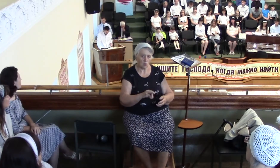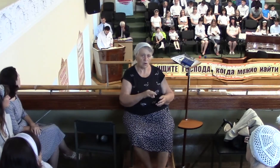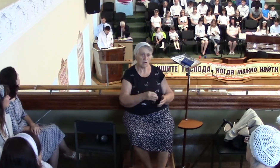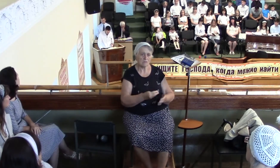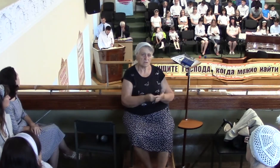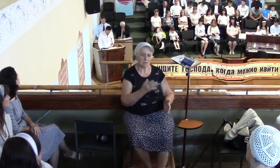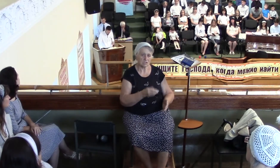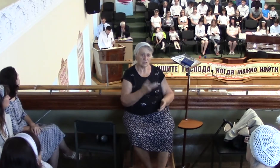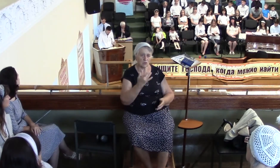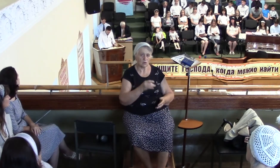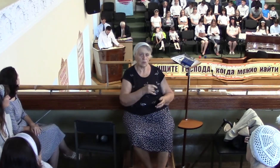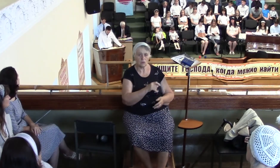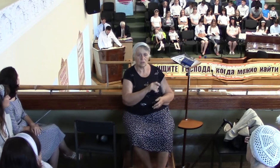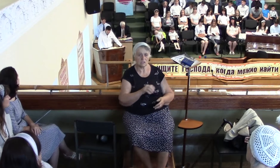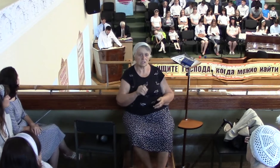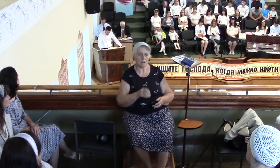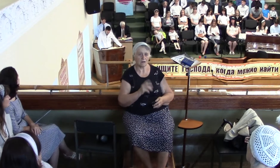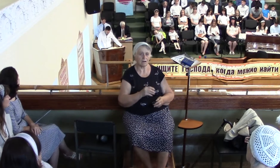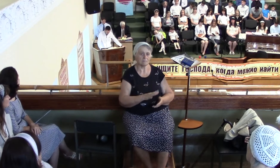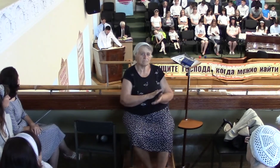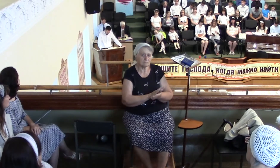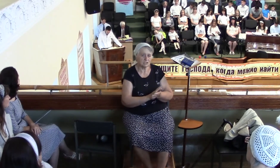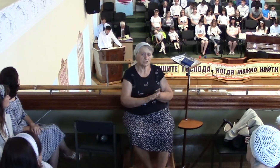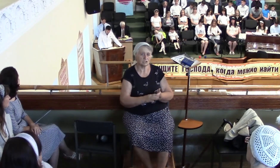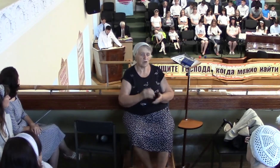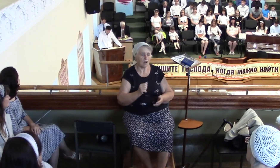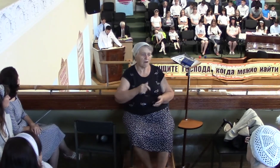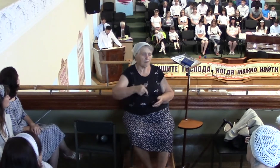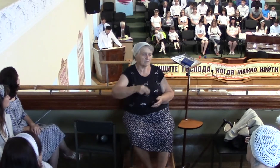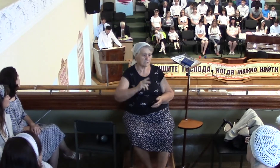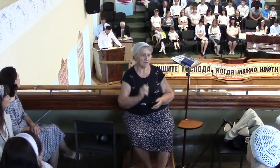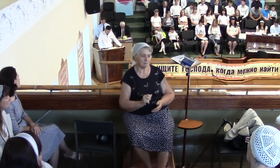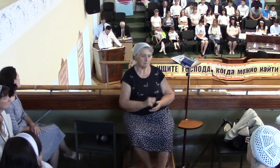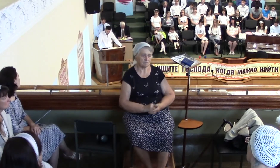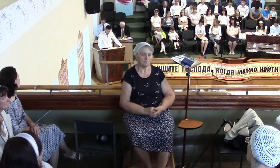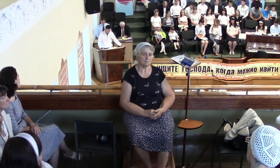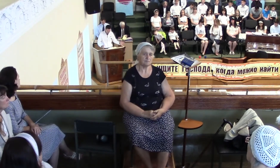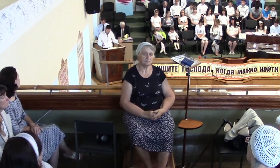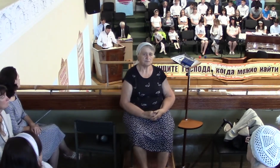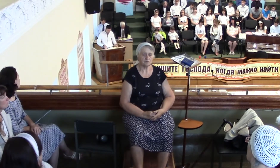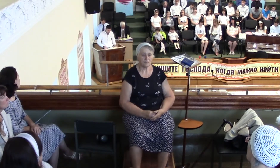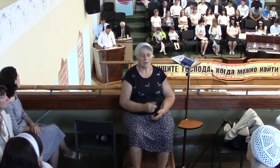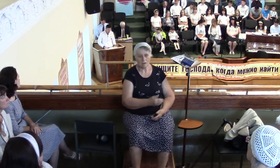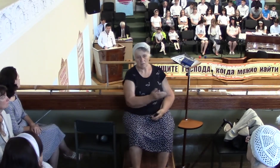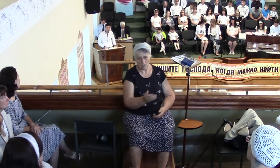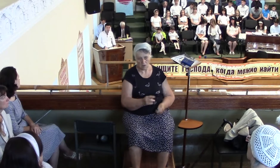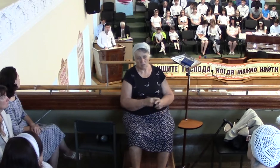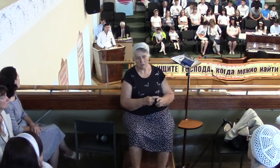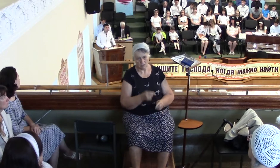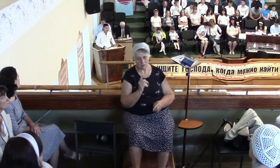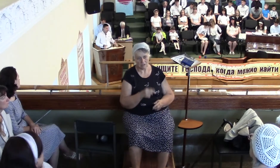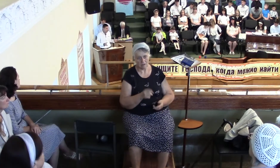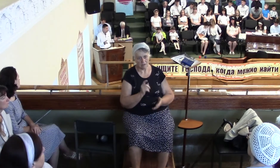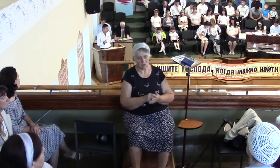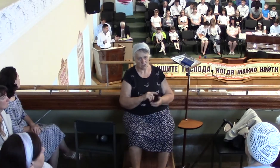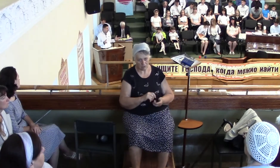кровью Христа, как непорочного и чистого агнца». Мы об этом знаем, мы должны